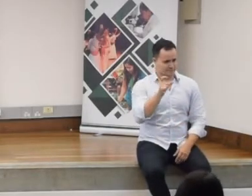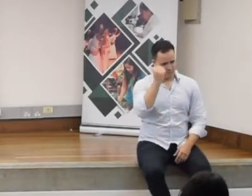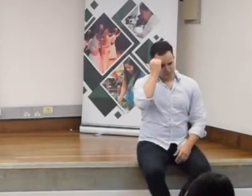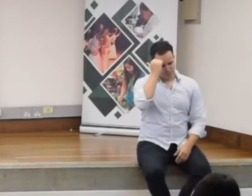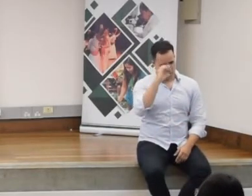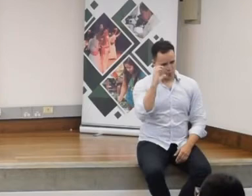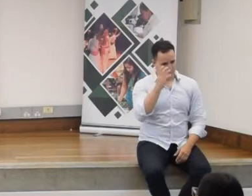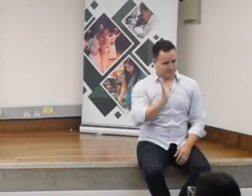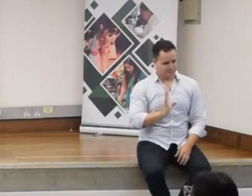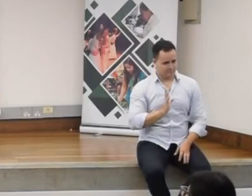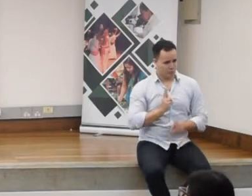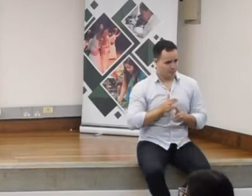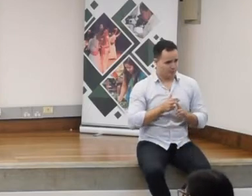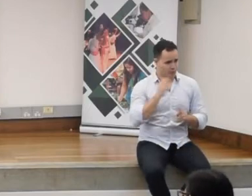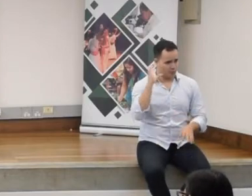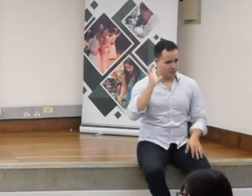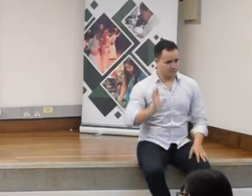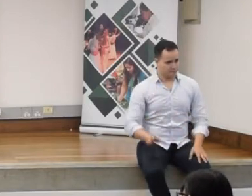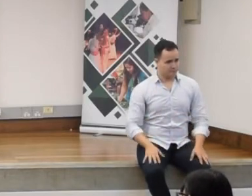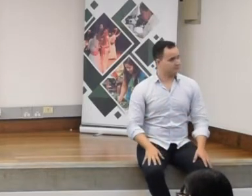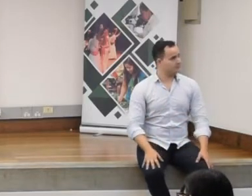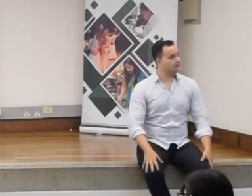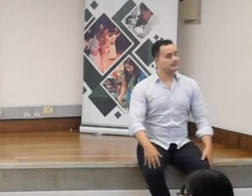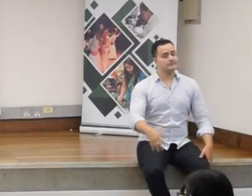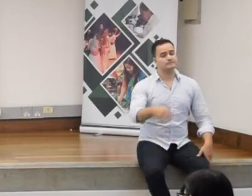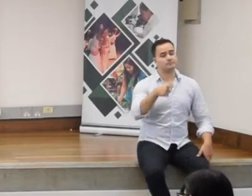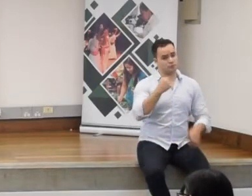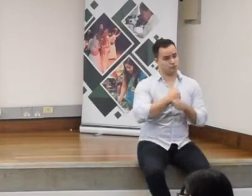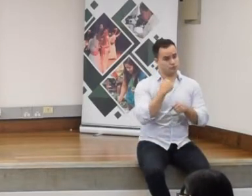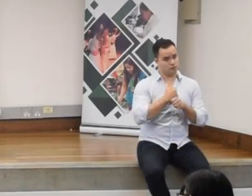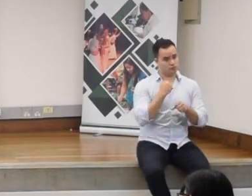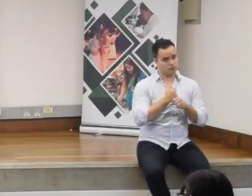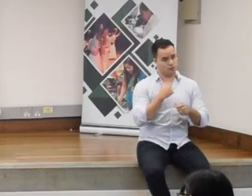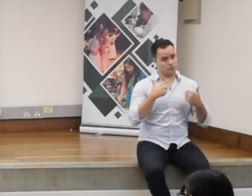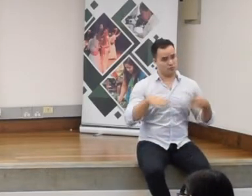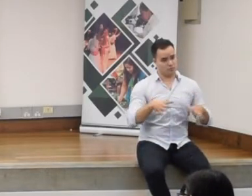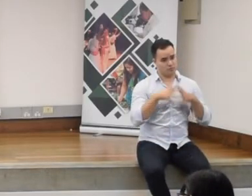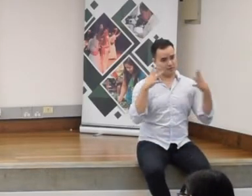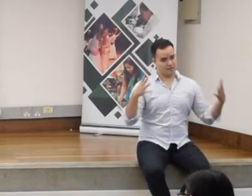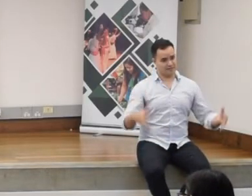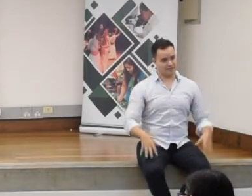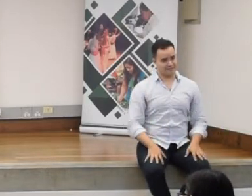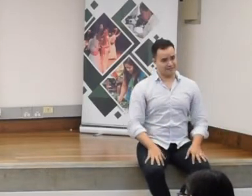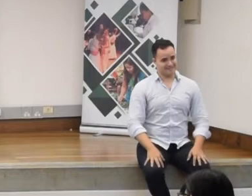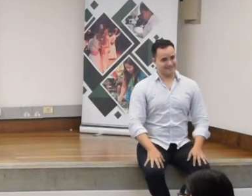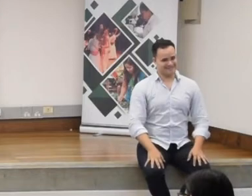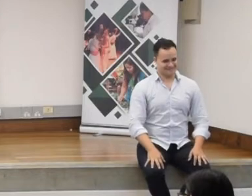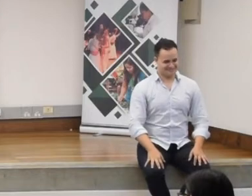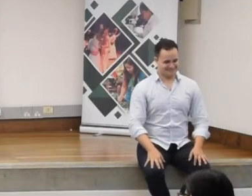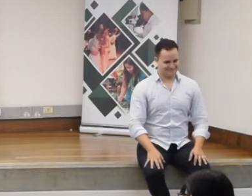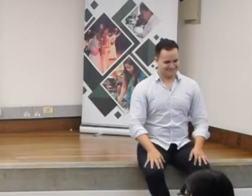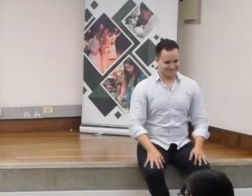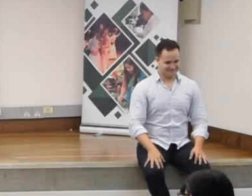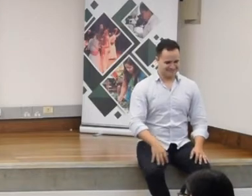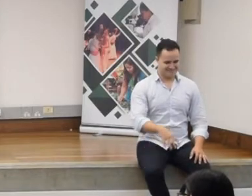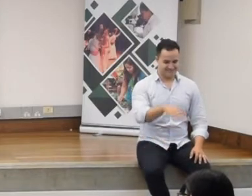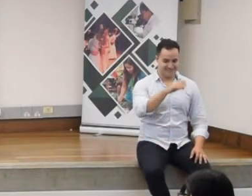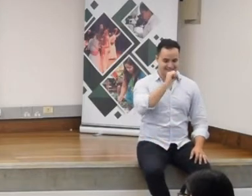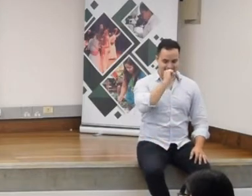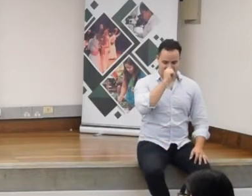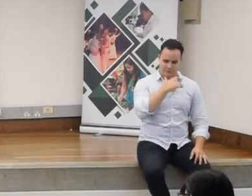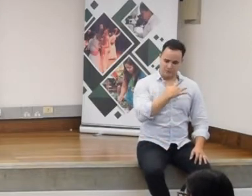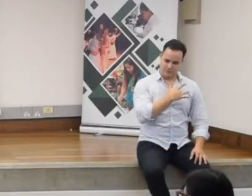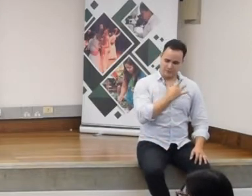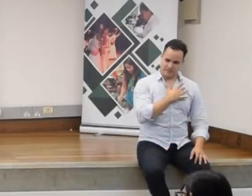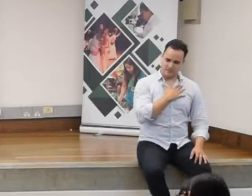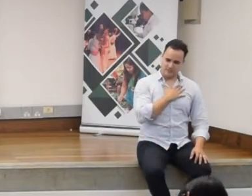muy grande, no solamente para el tutor que va a tutorar, sino porque en realidad yo siento que